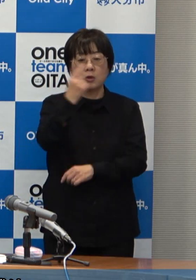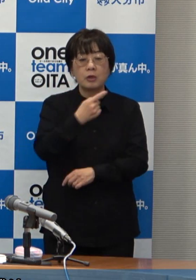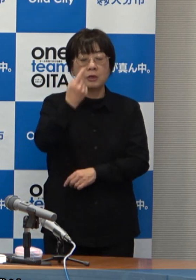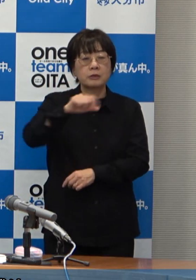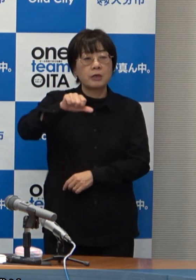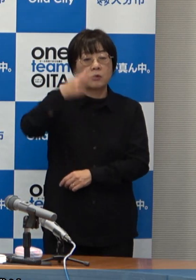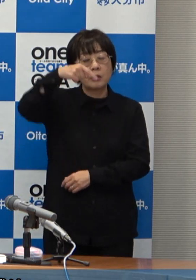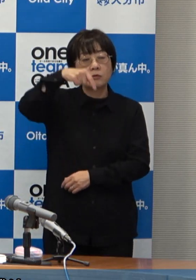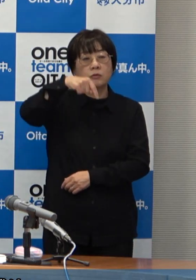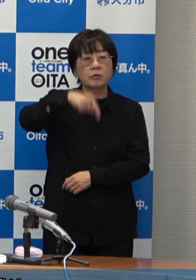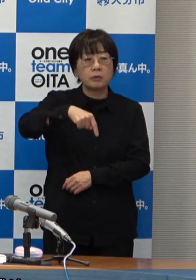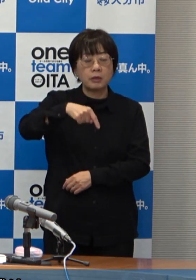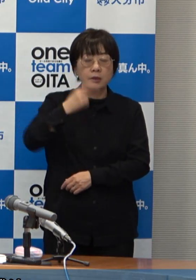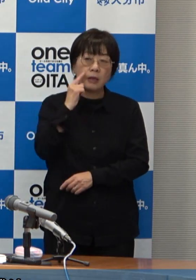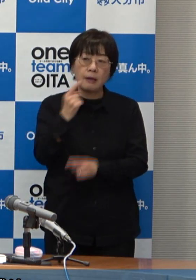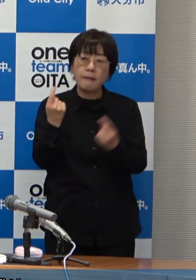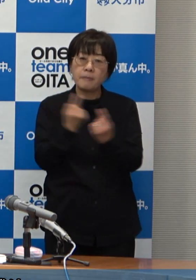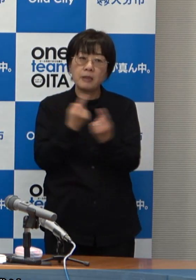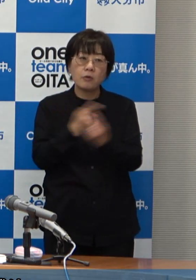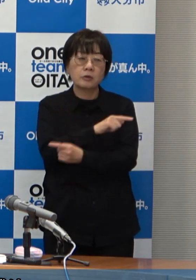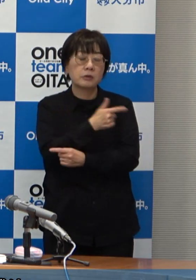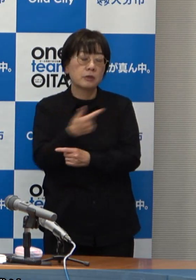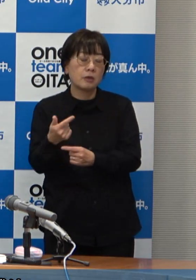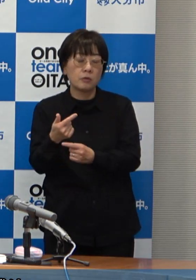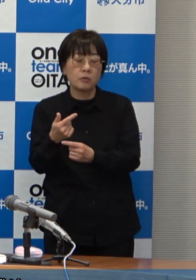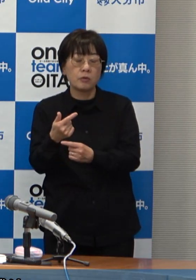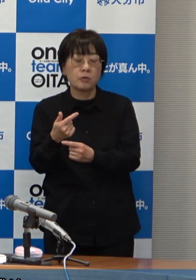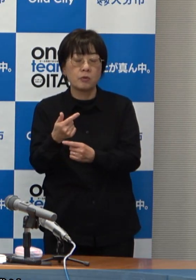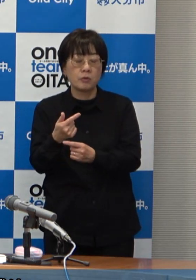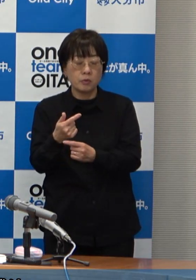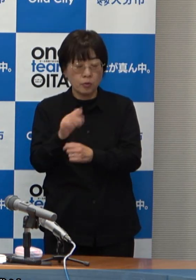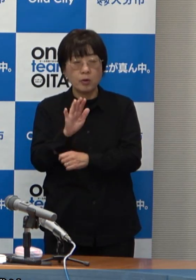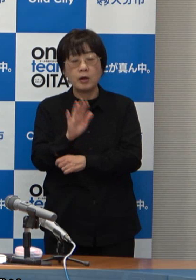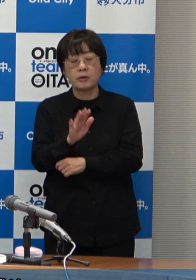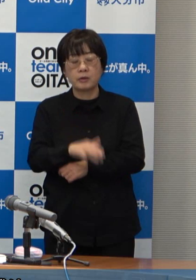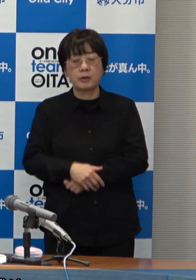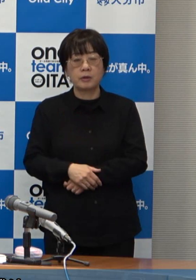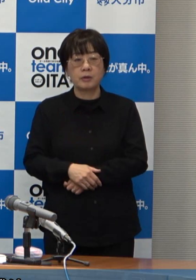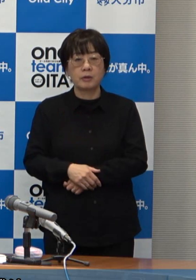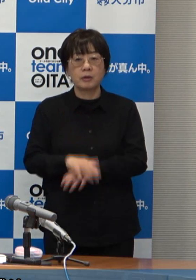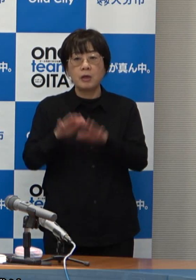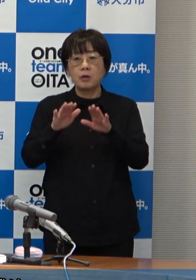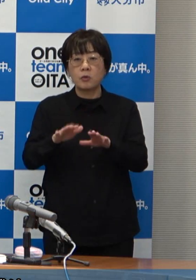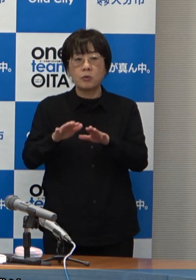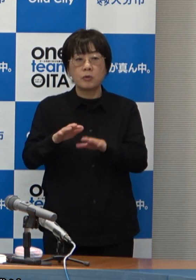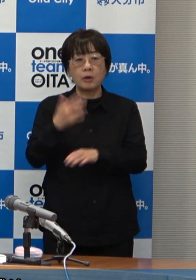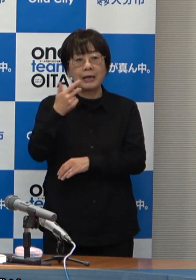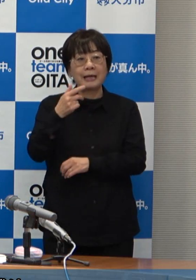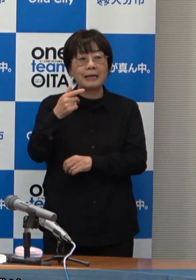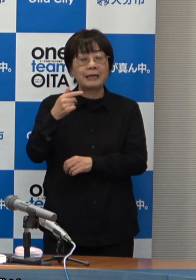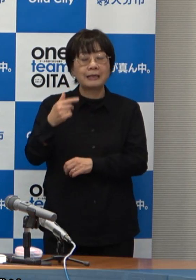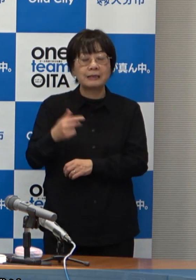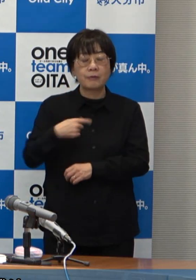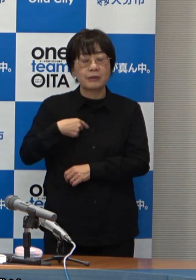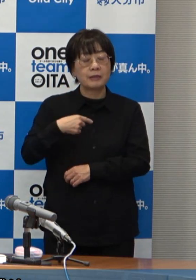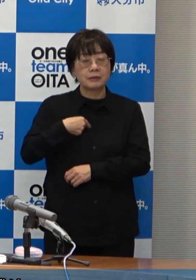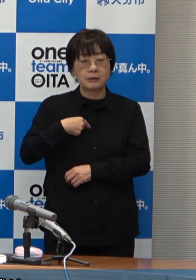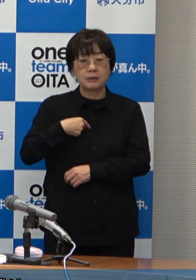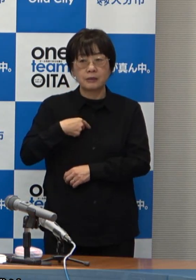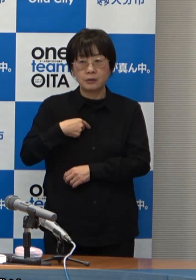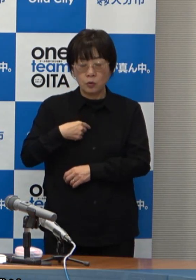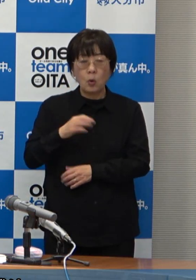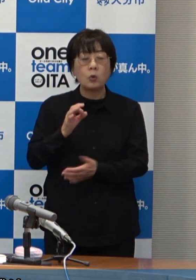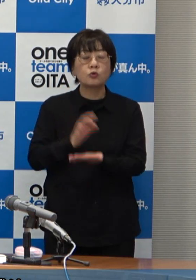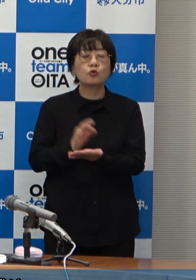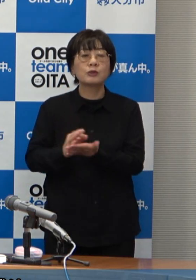はそれぞれ見直しをこうかけてますが今回の件に関しては市長の通信簿というマニフェストの書き方から